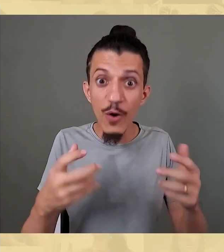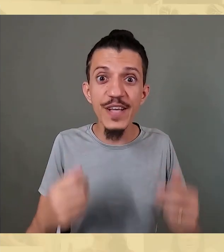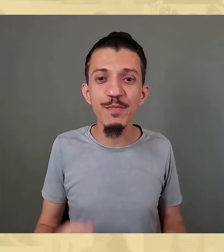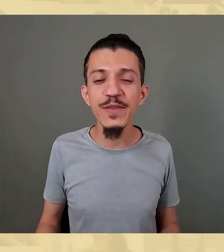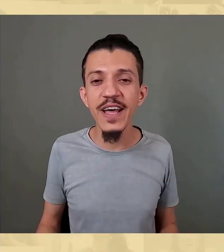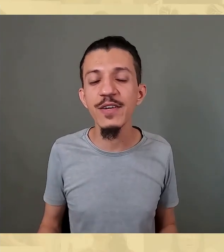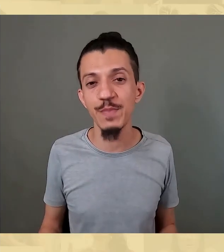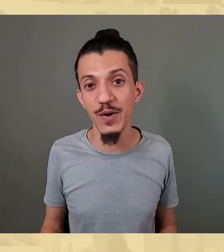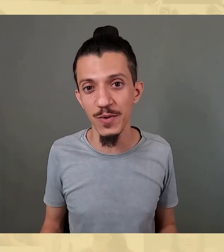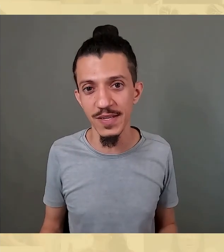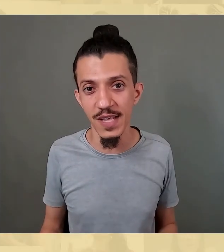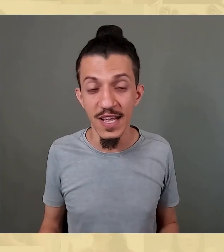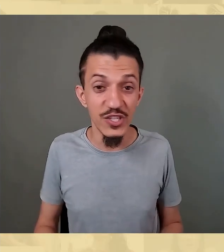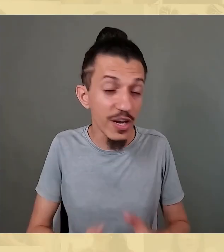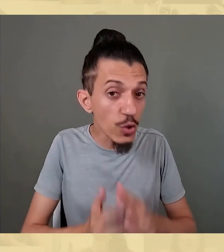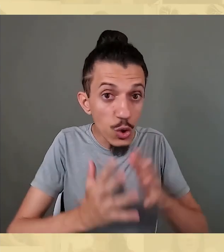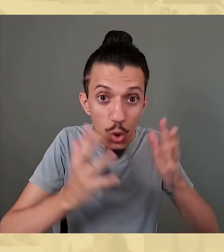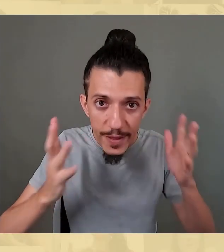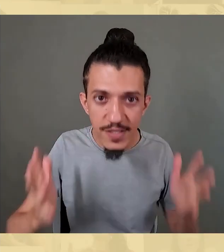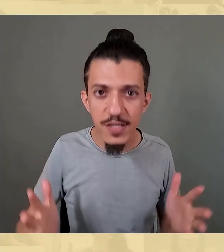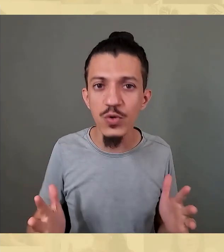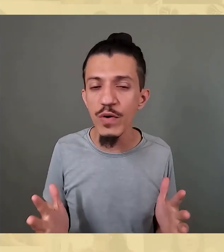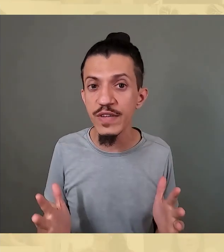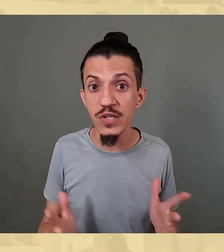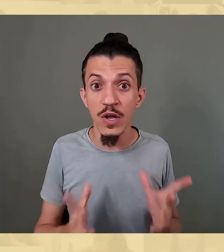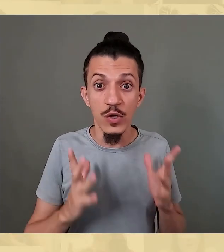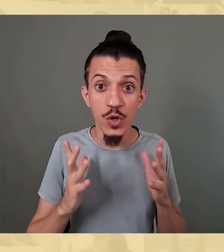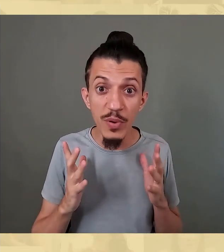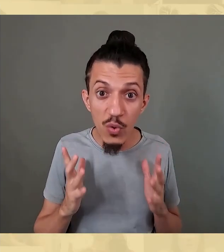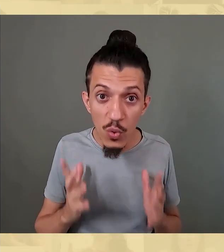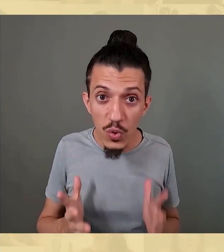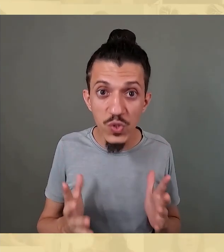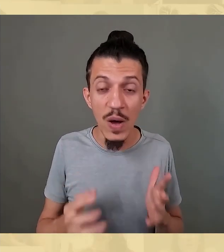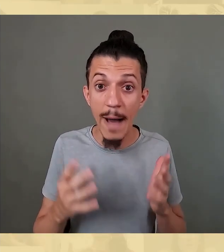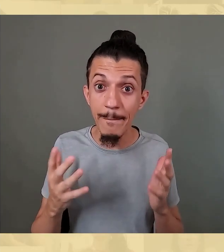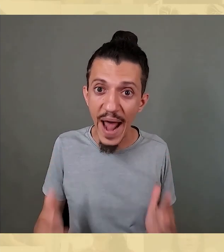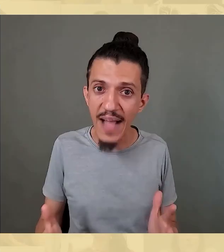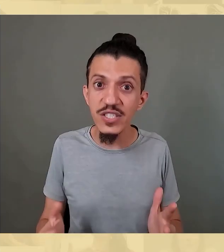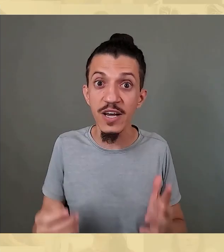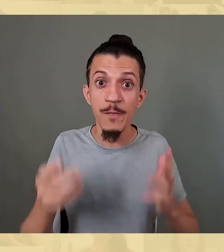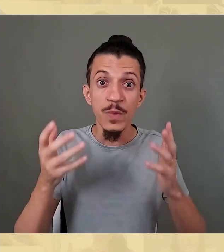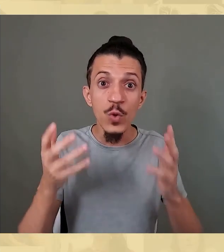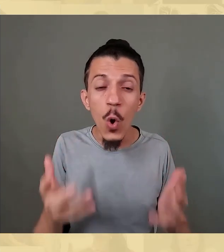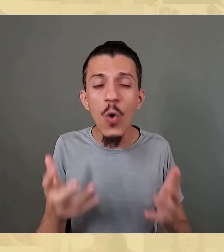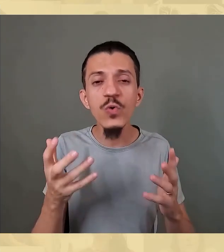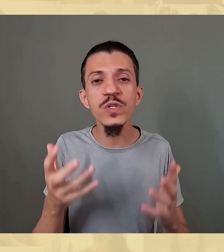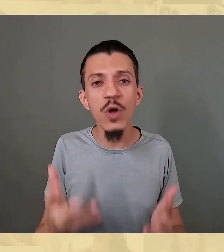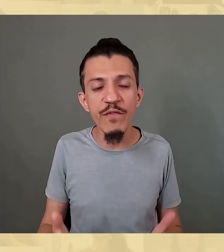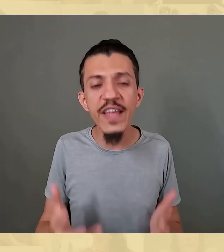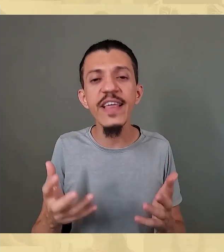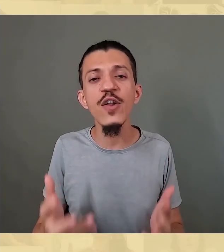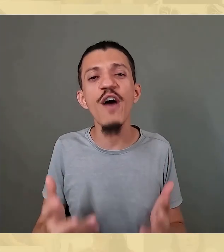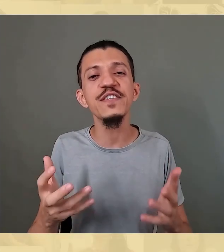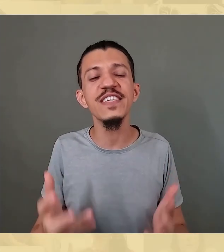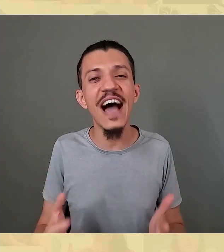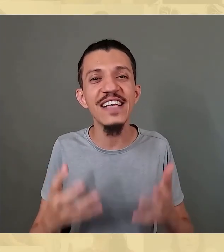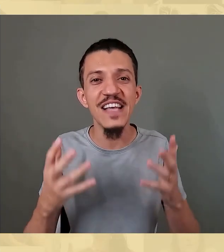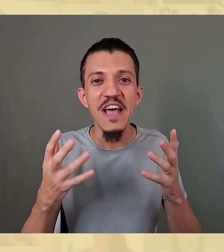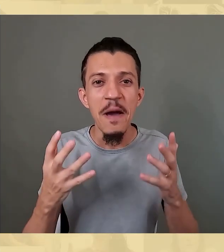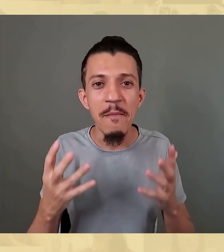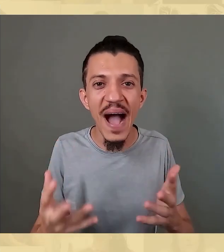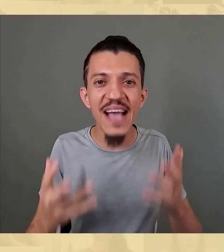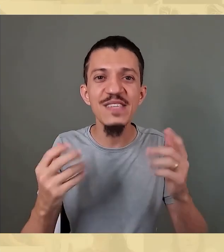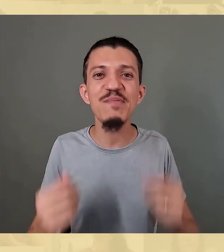eu respondendo as perguntas, tirando todas as dúvidas sobre o uso, a prática, com os 99